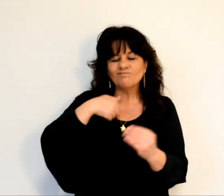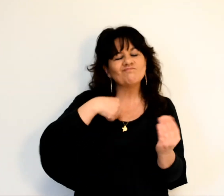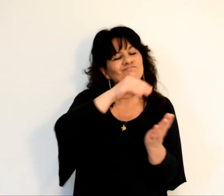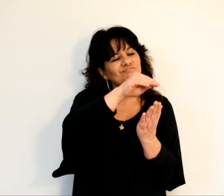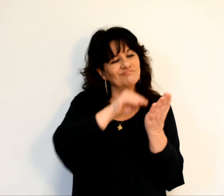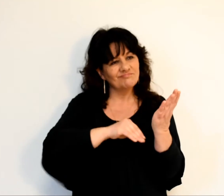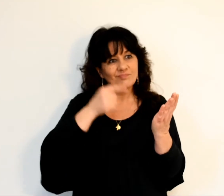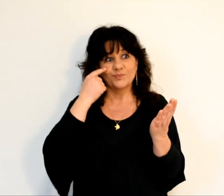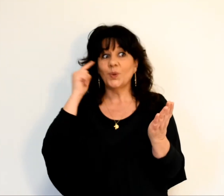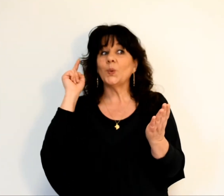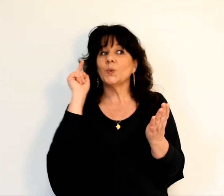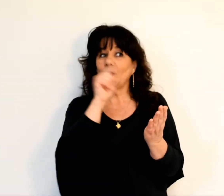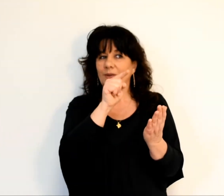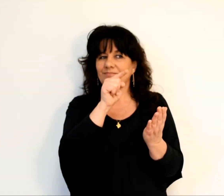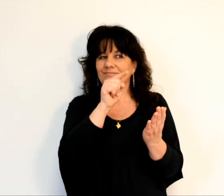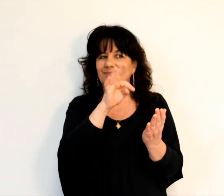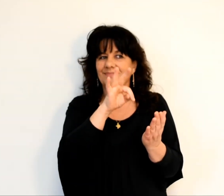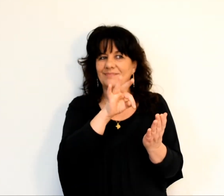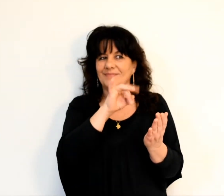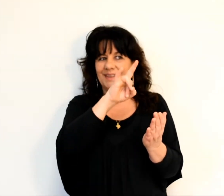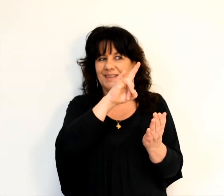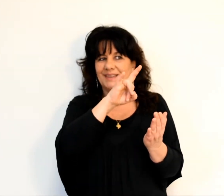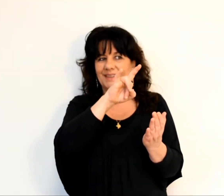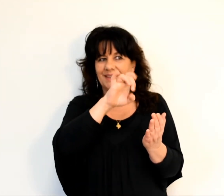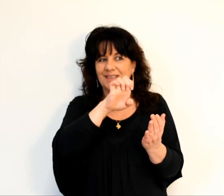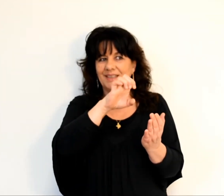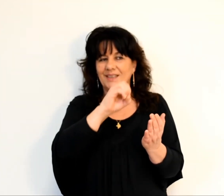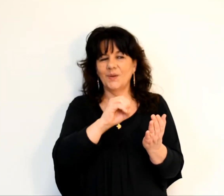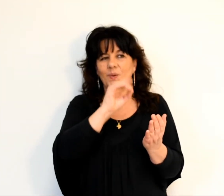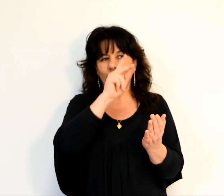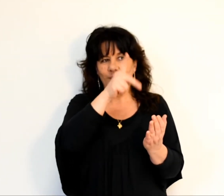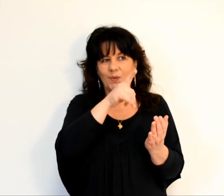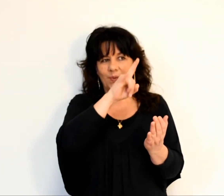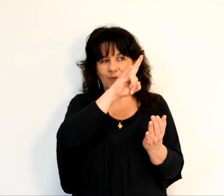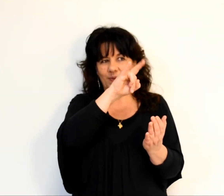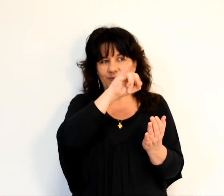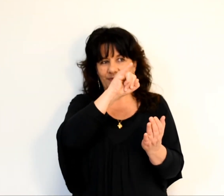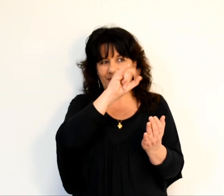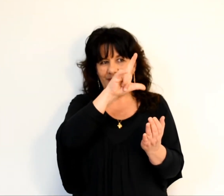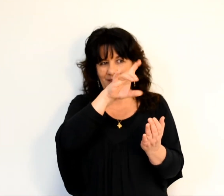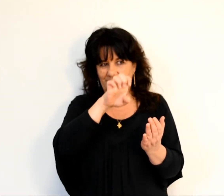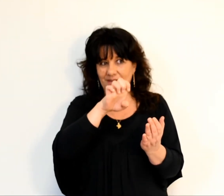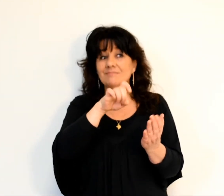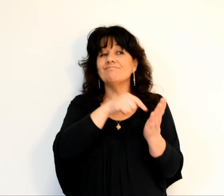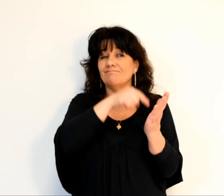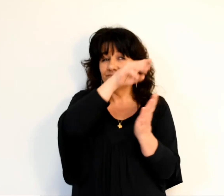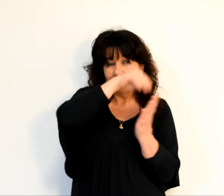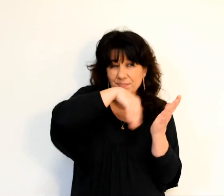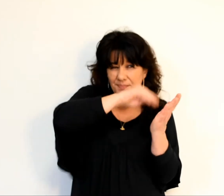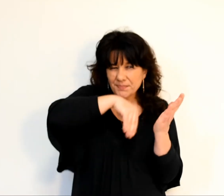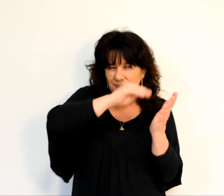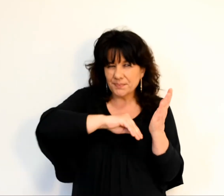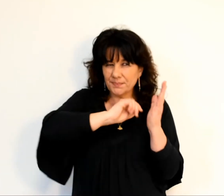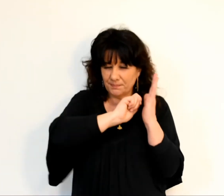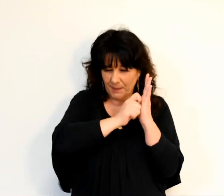Théophile, un exposé suivi, afin que tu te rendes bien compte de la